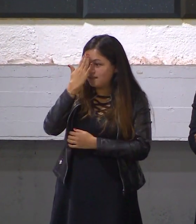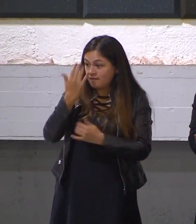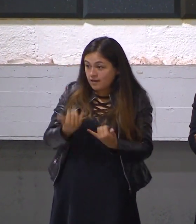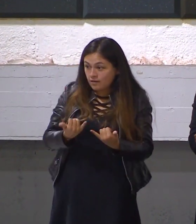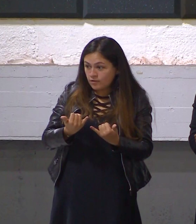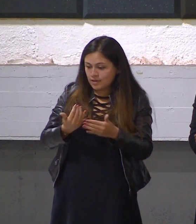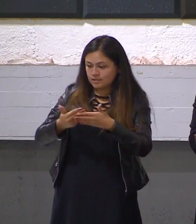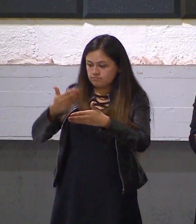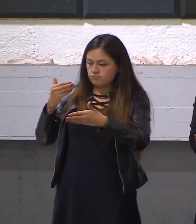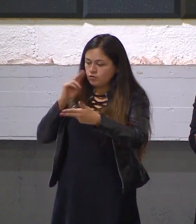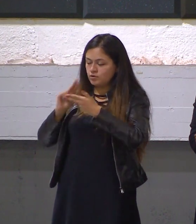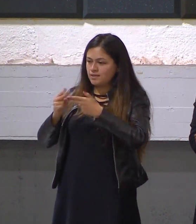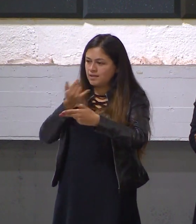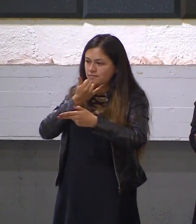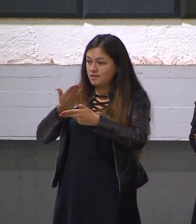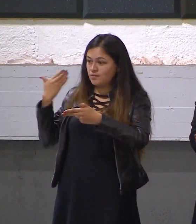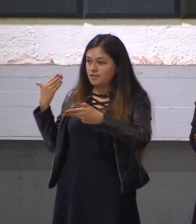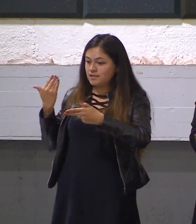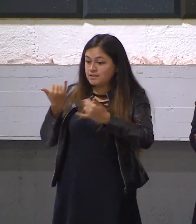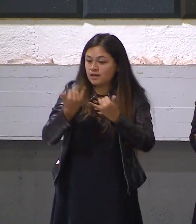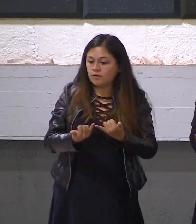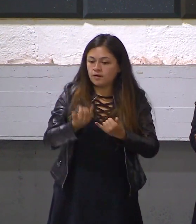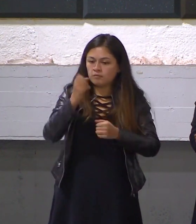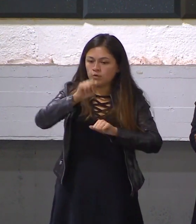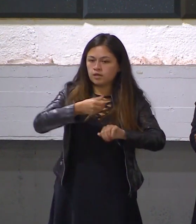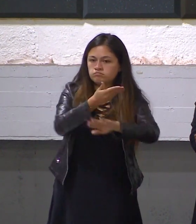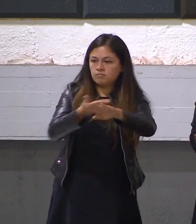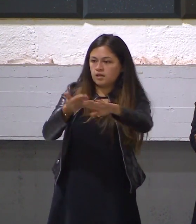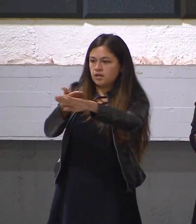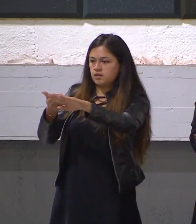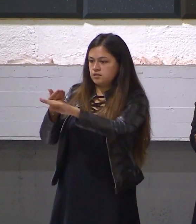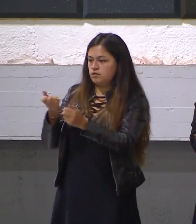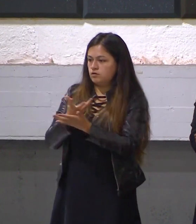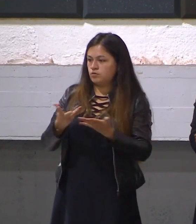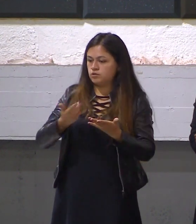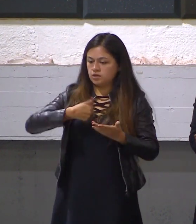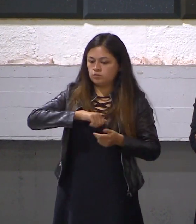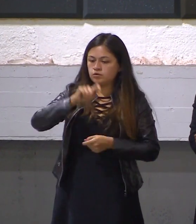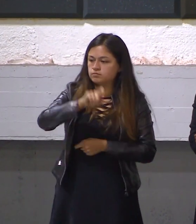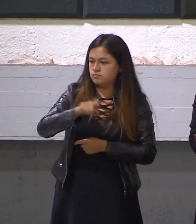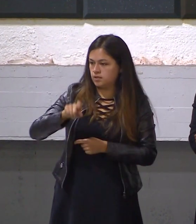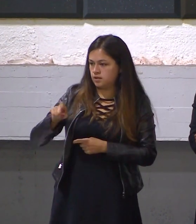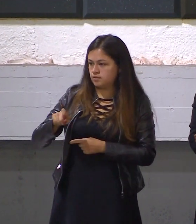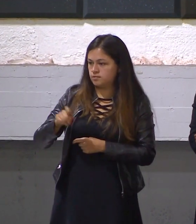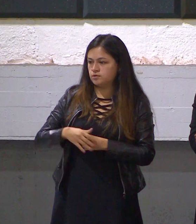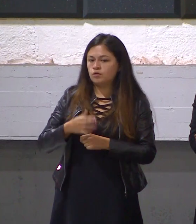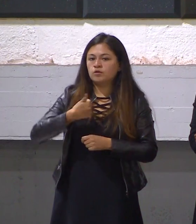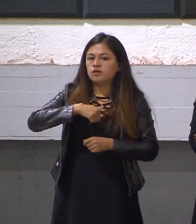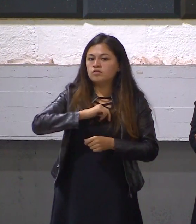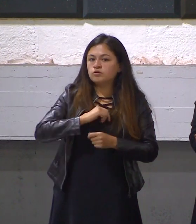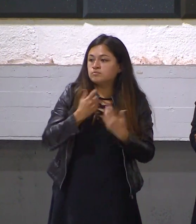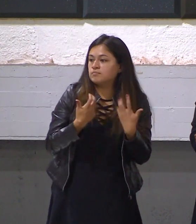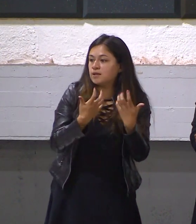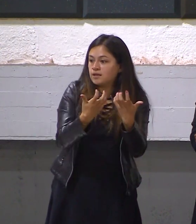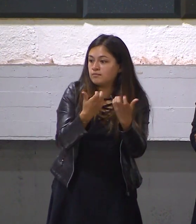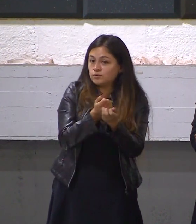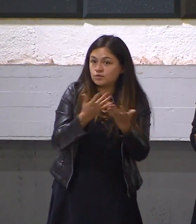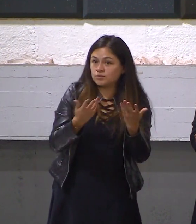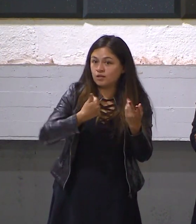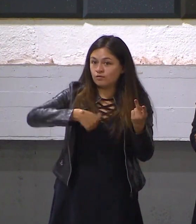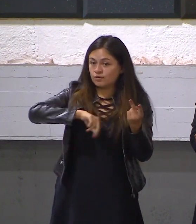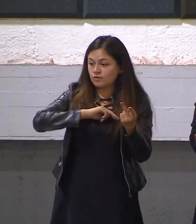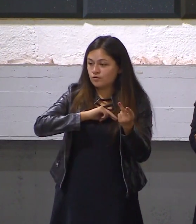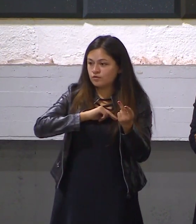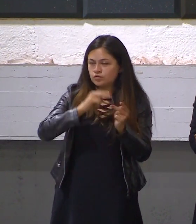podamos exigir lo que nosotros necesitamos lo que nosotros queremos lo que